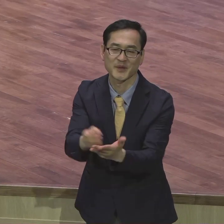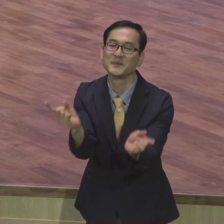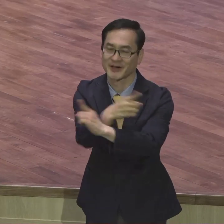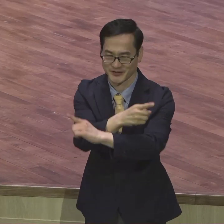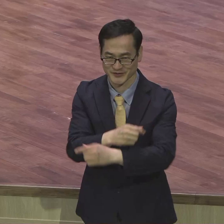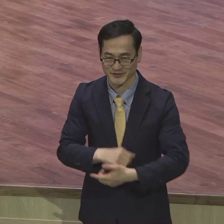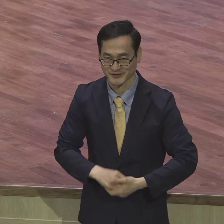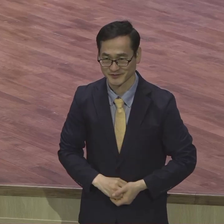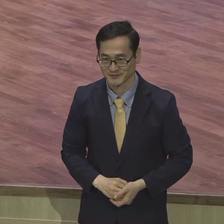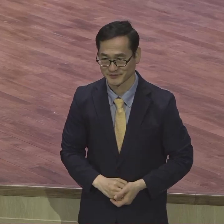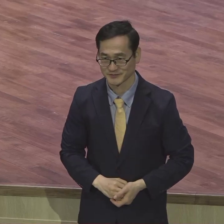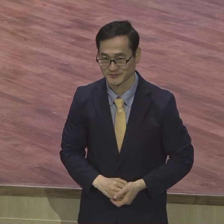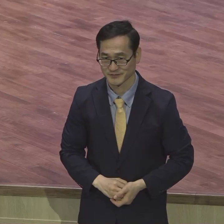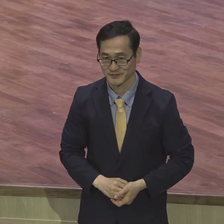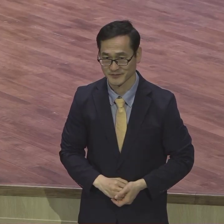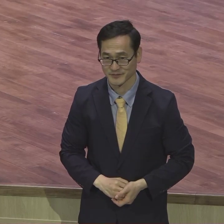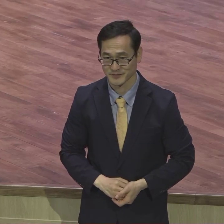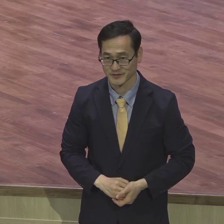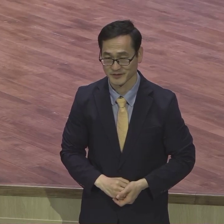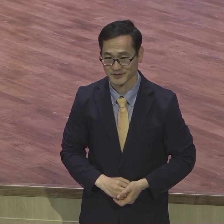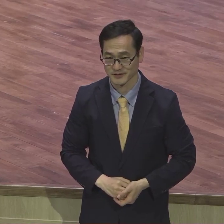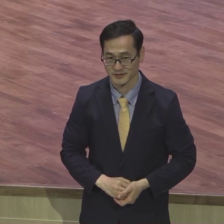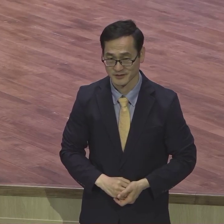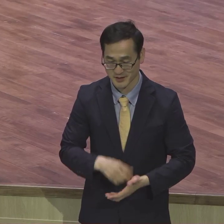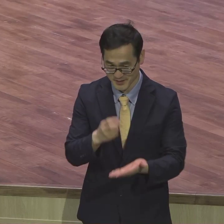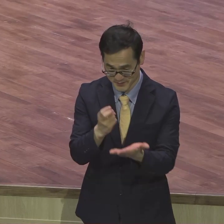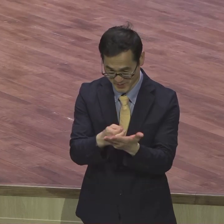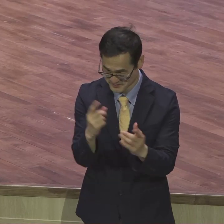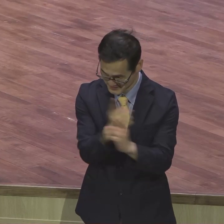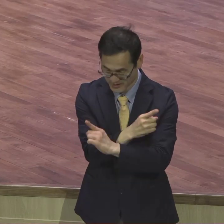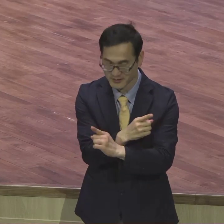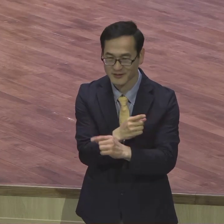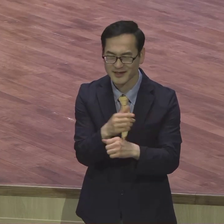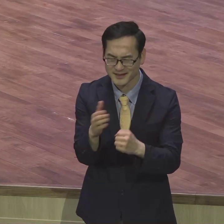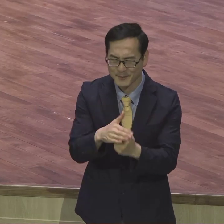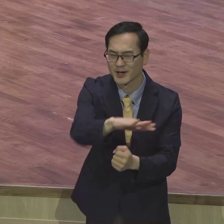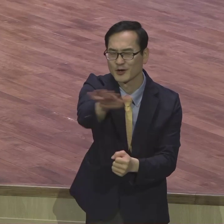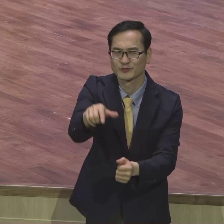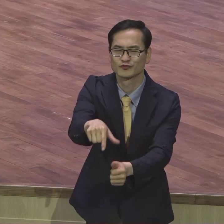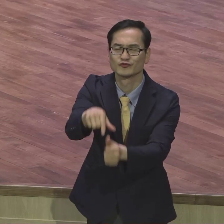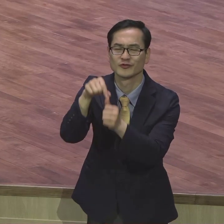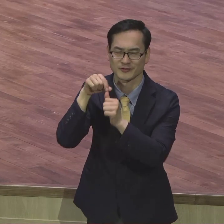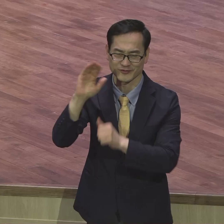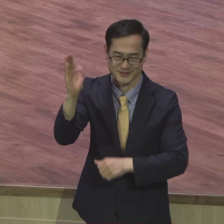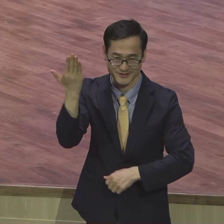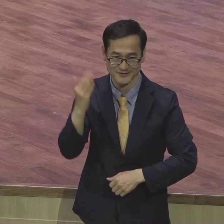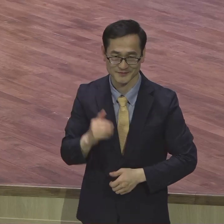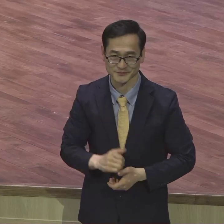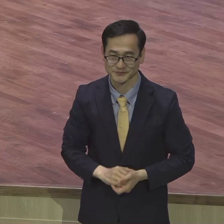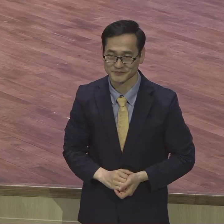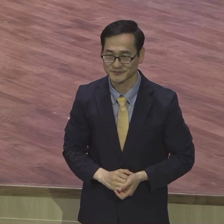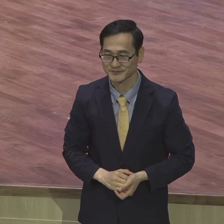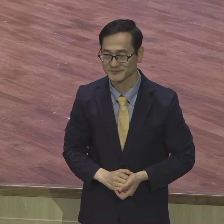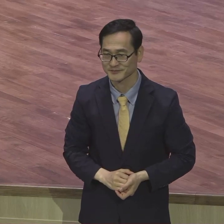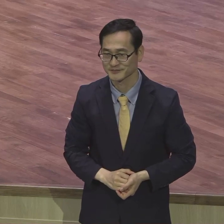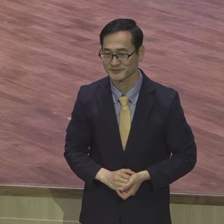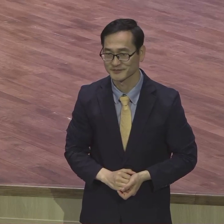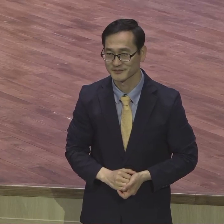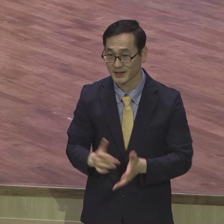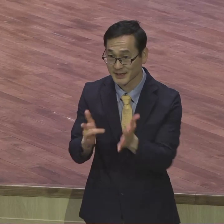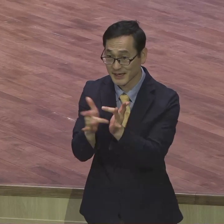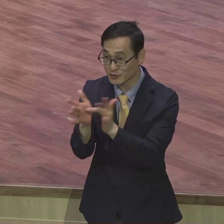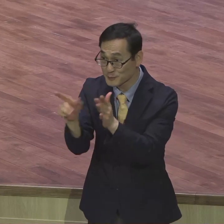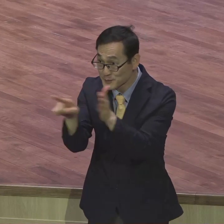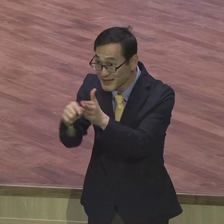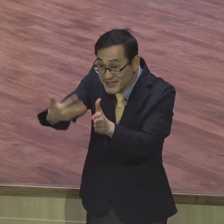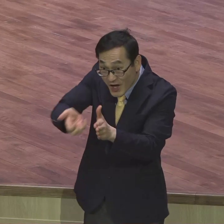아멘 법이 바뀌어서 법이 바뀌어서 법이 달라져서 자유를 누린다는 말씀이에요. 예수 믿기